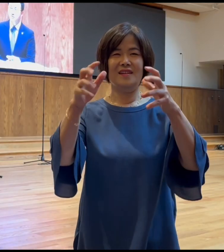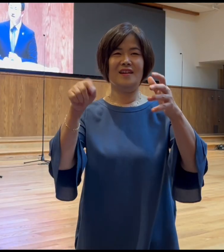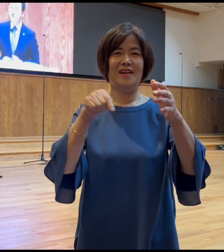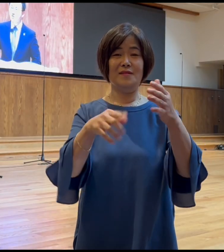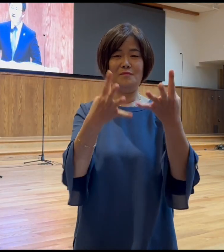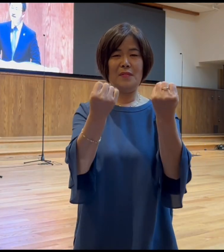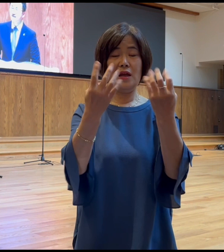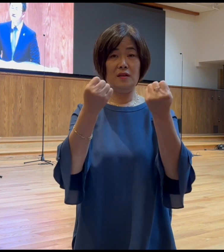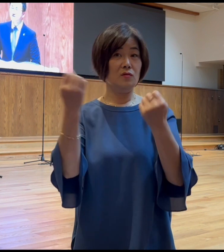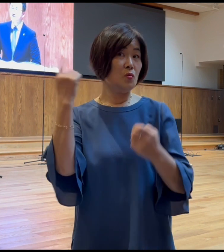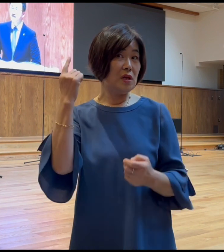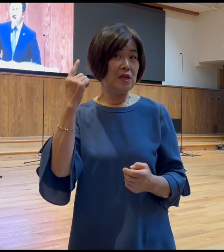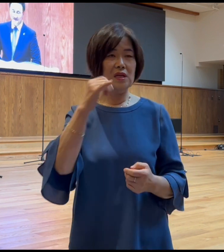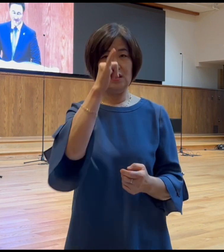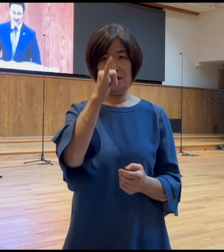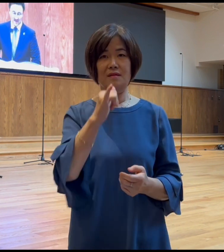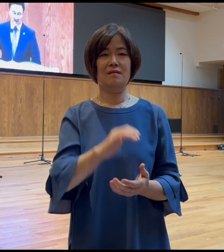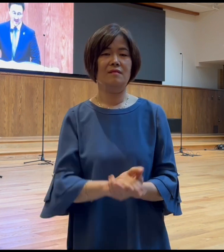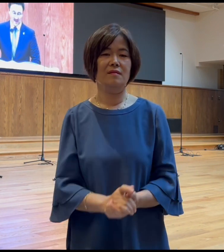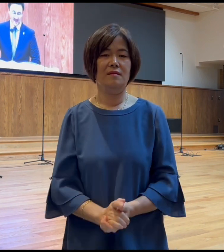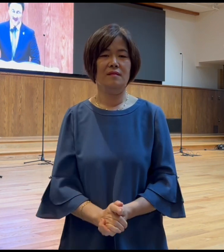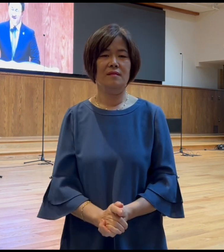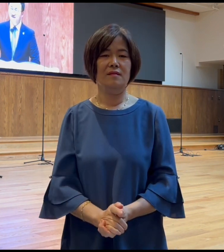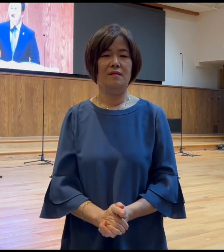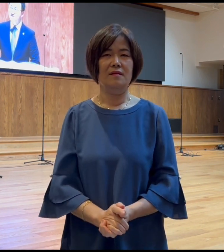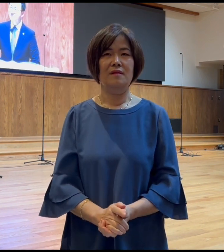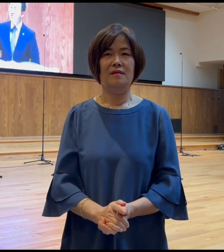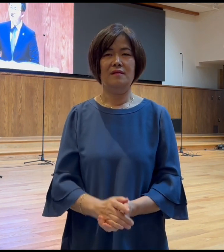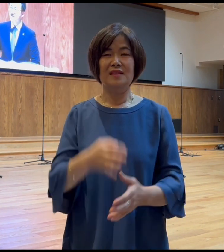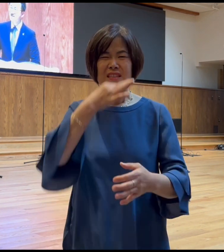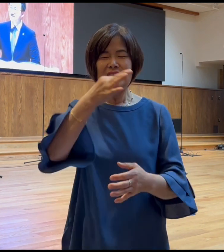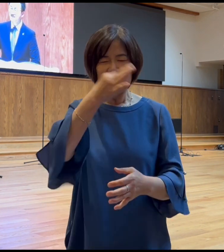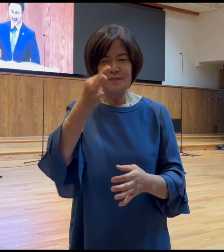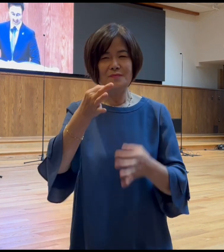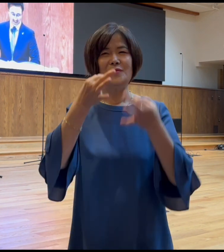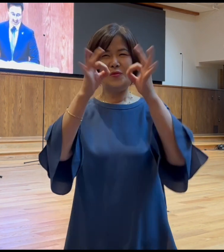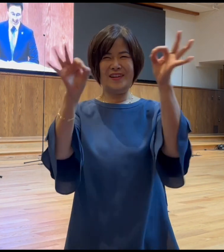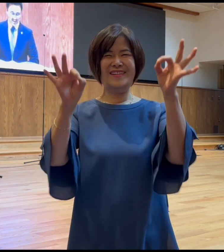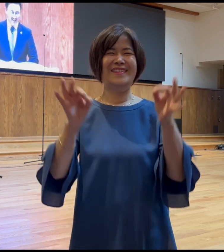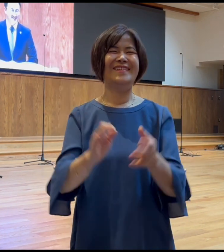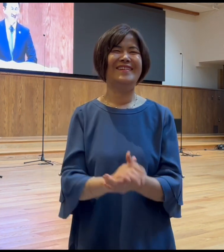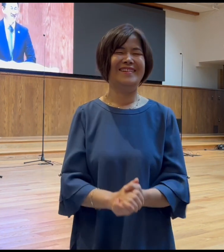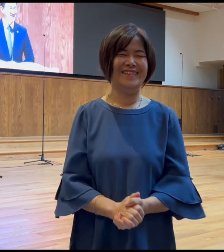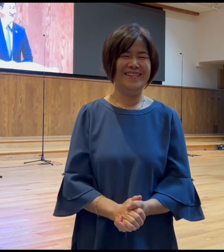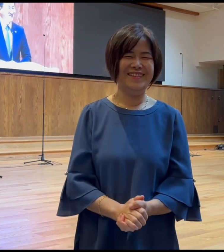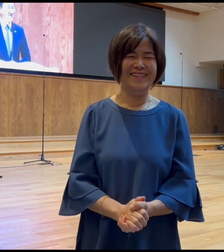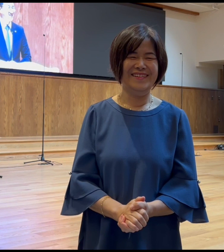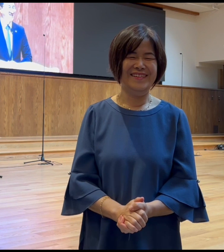세상에는 수많은 소리가 있습니다. 기침 소리,